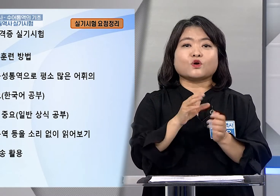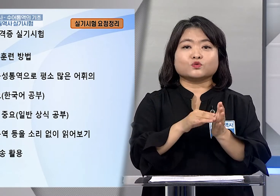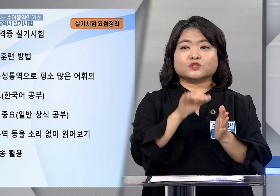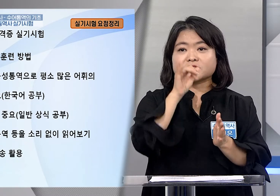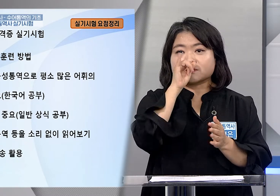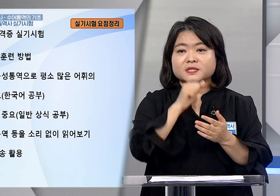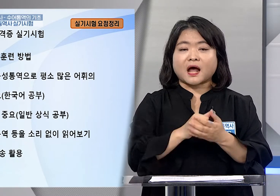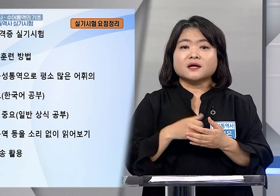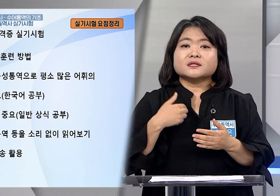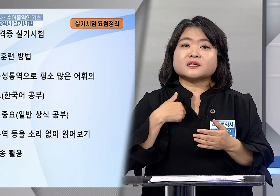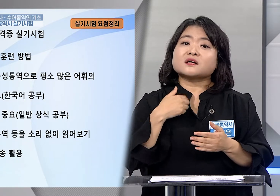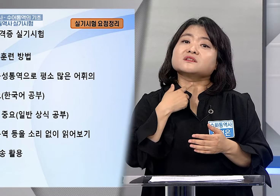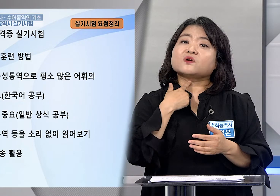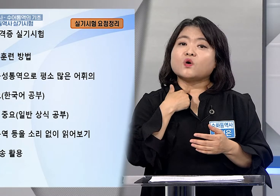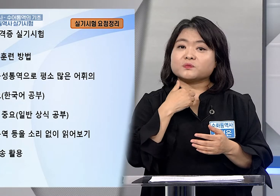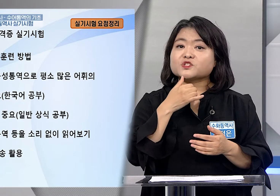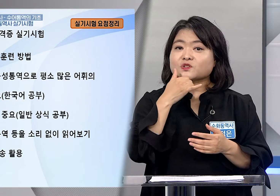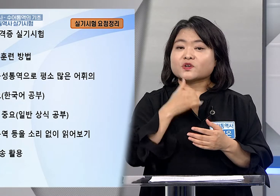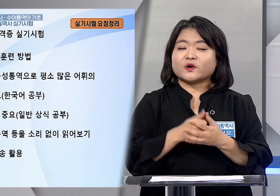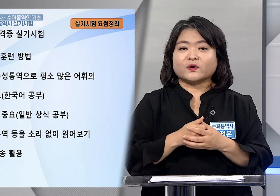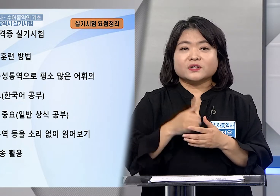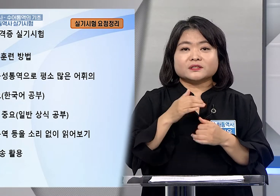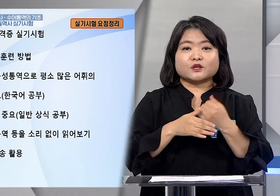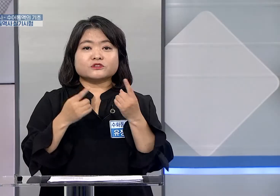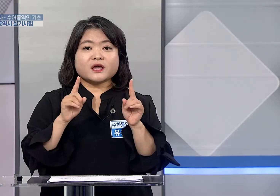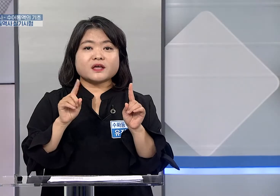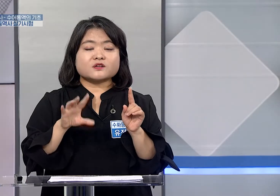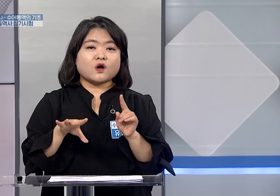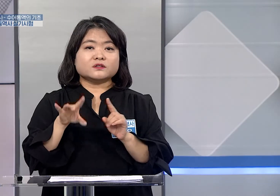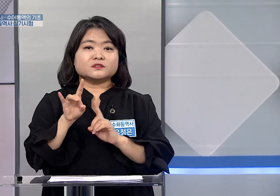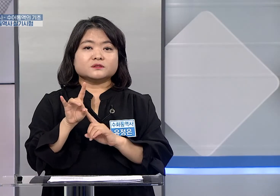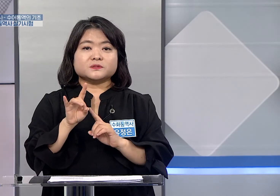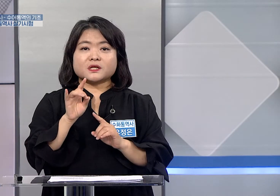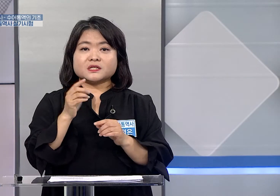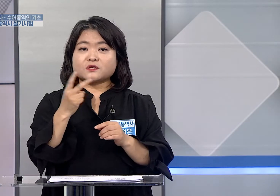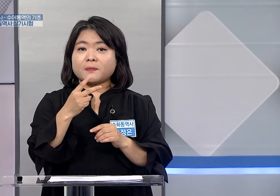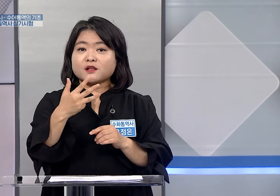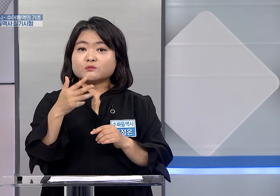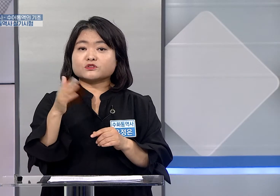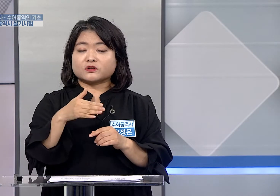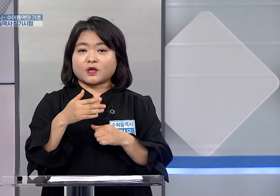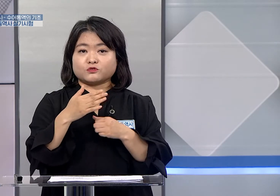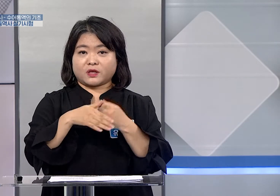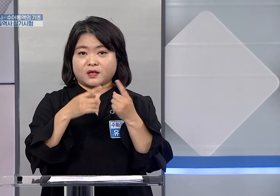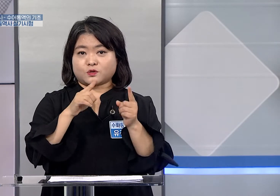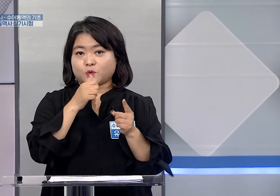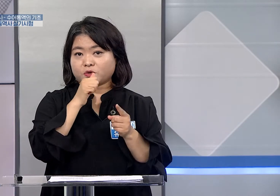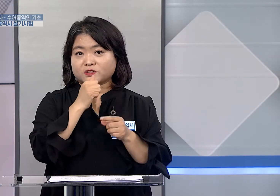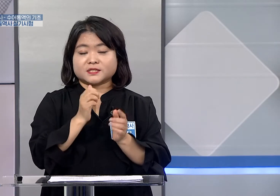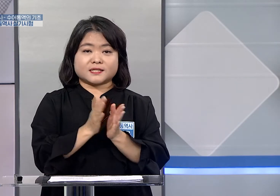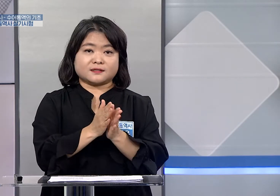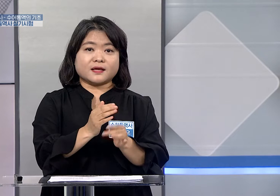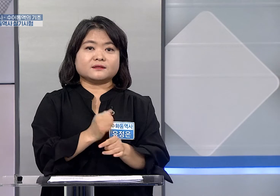경우도 있습니다. 제가 그런 경험이 있었어요. 대구대에 처음 이제 2008년부터 대구대에서 통역을 시작을